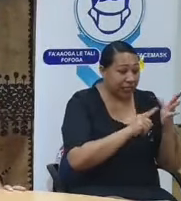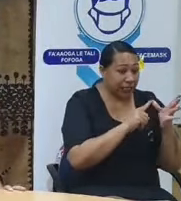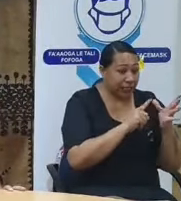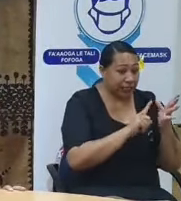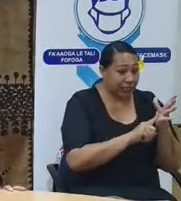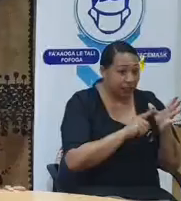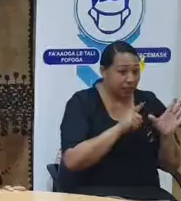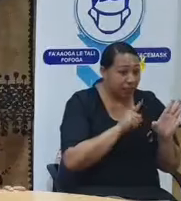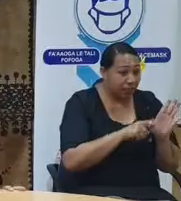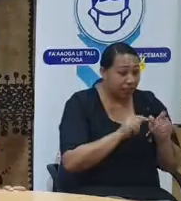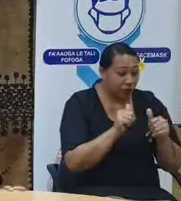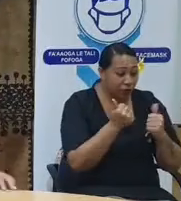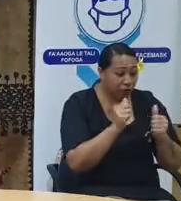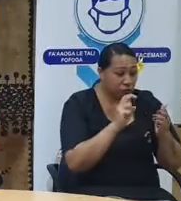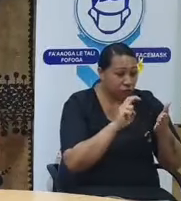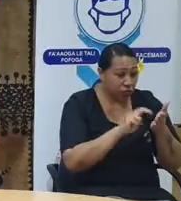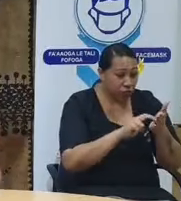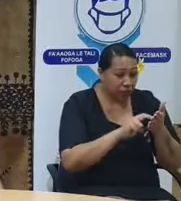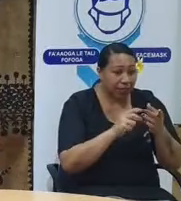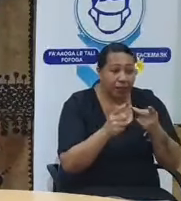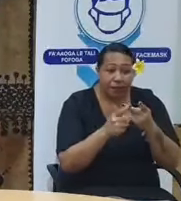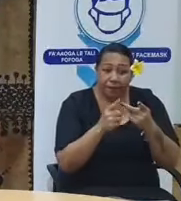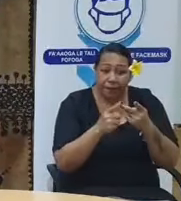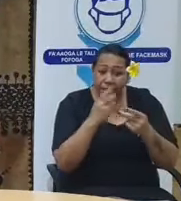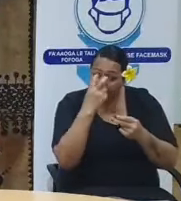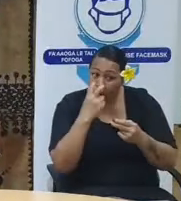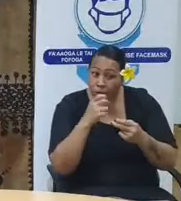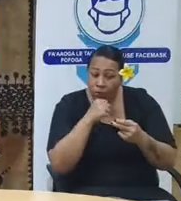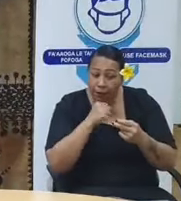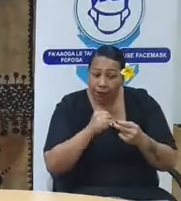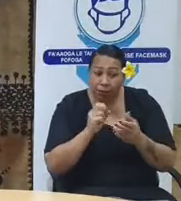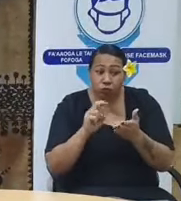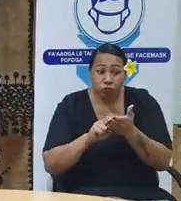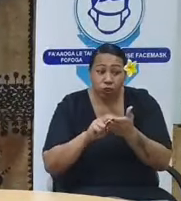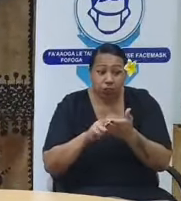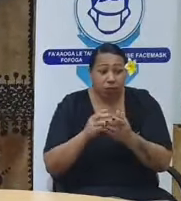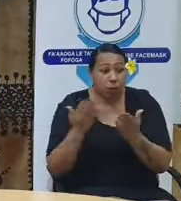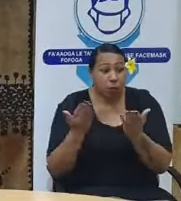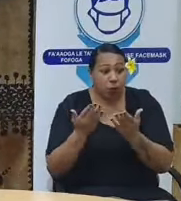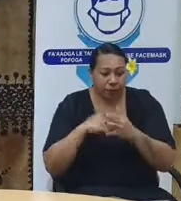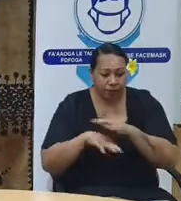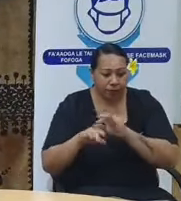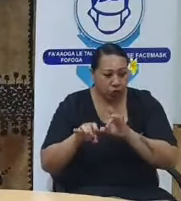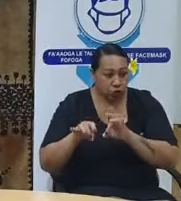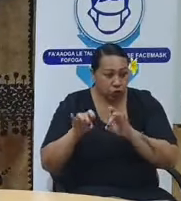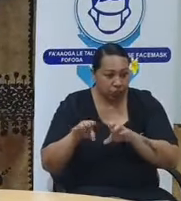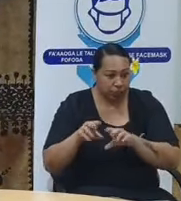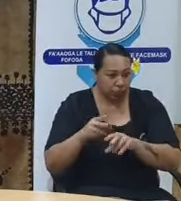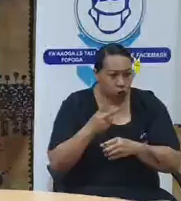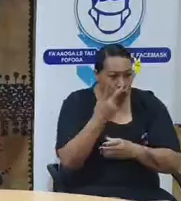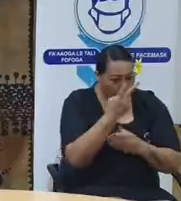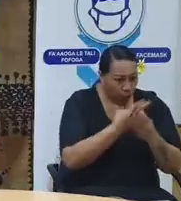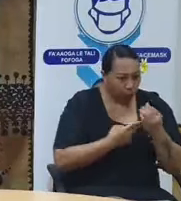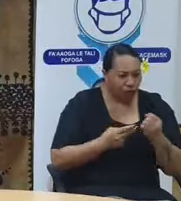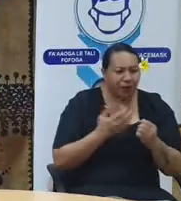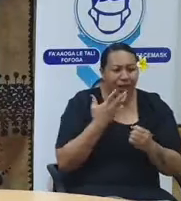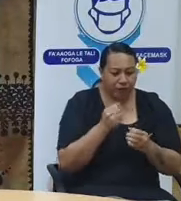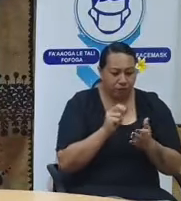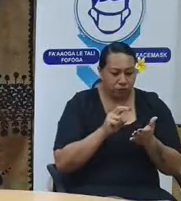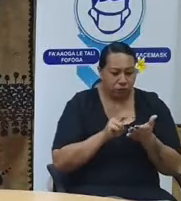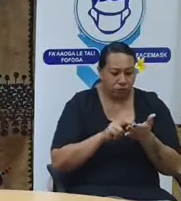lis e le hoi le atu fafo i fwa isi information i Australia a i ne e tue fwa mauti no